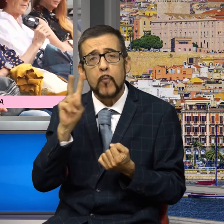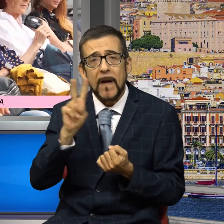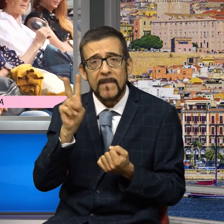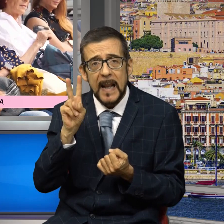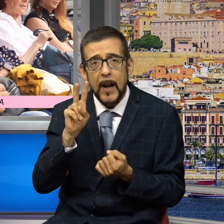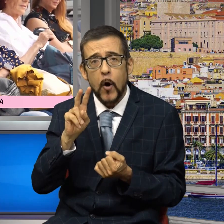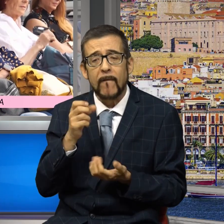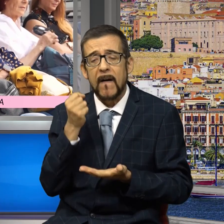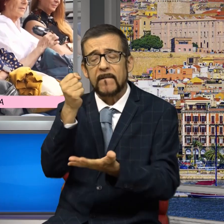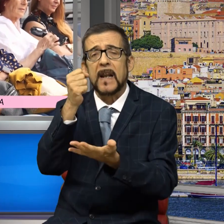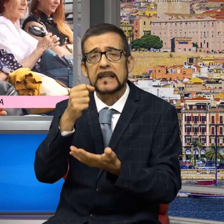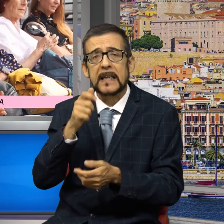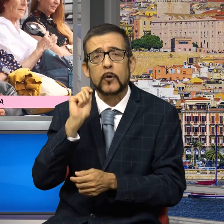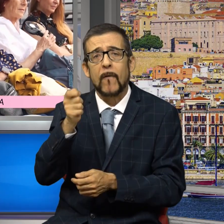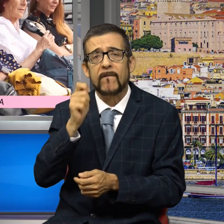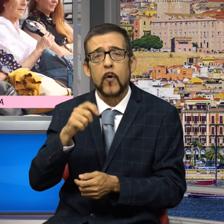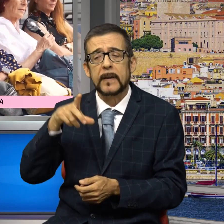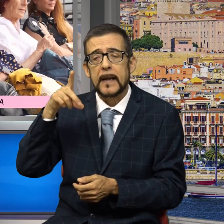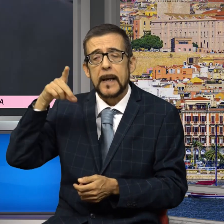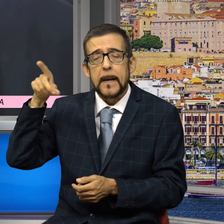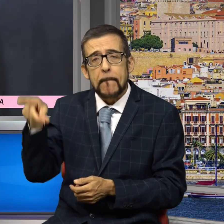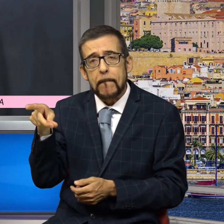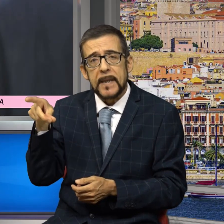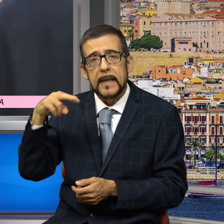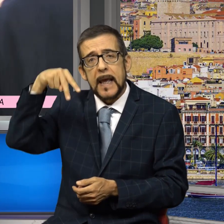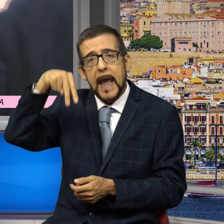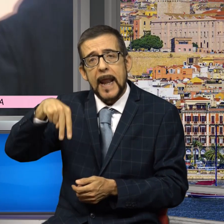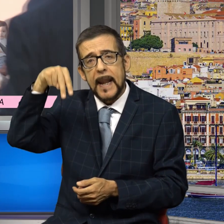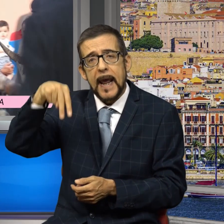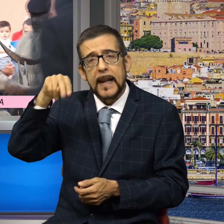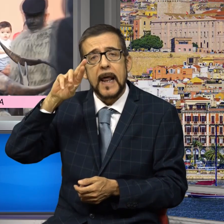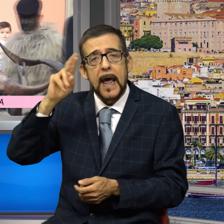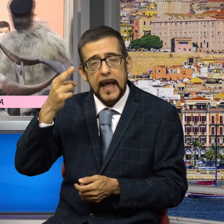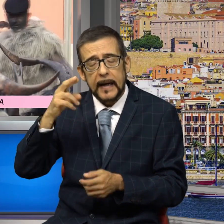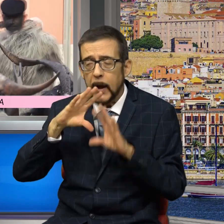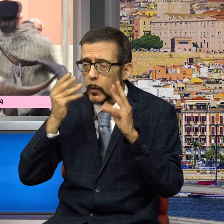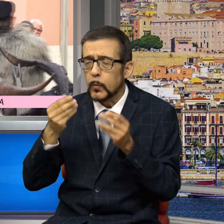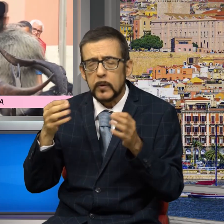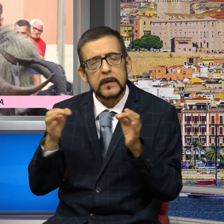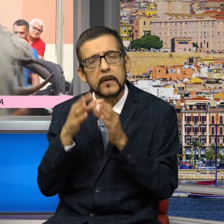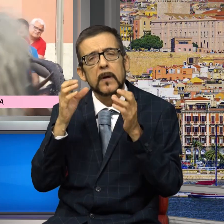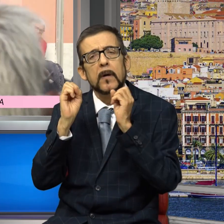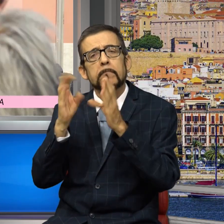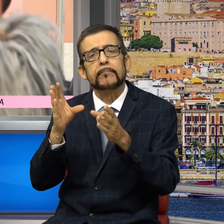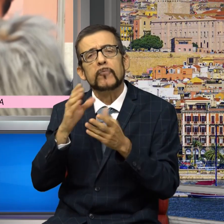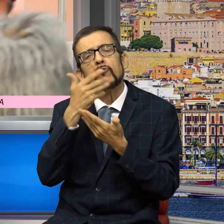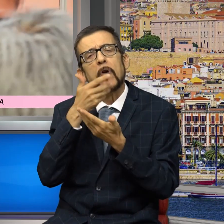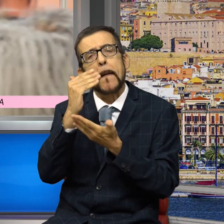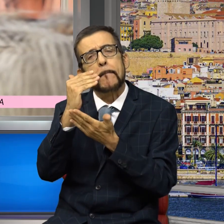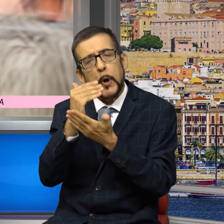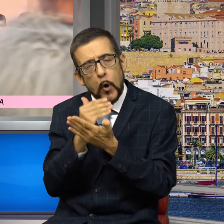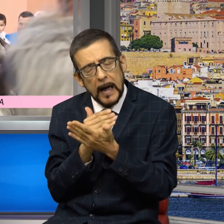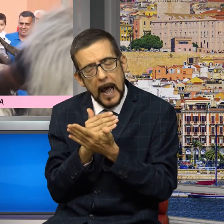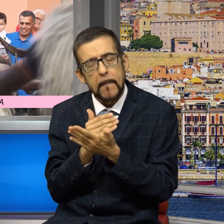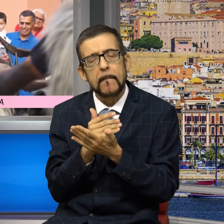fondi del PNRR. Tutti gli eventi collegati alla manifestazione sono inseriti nel programma Salute e Trigu